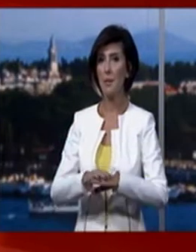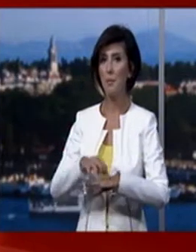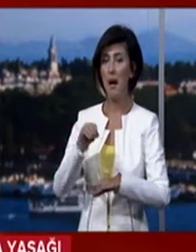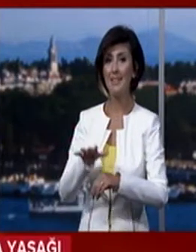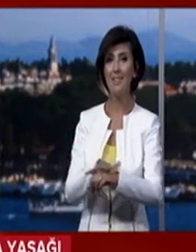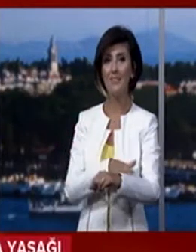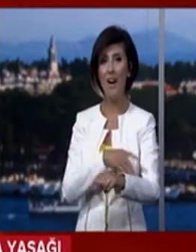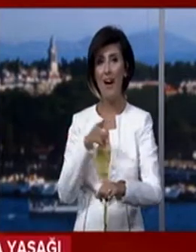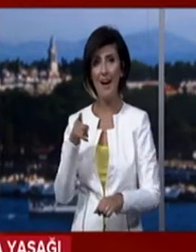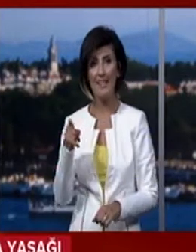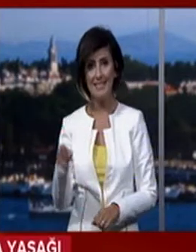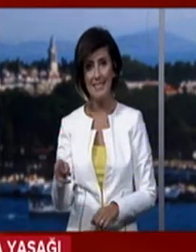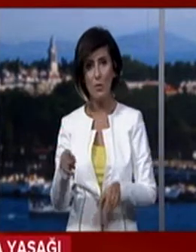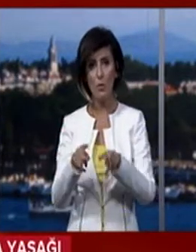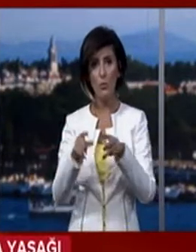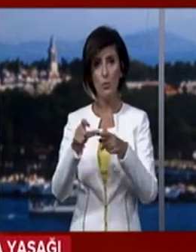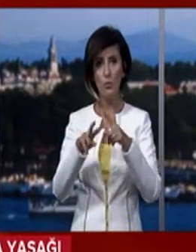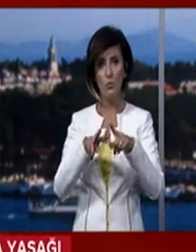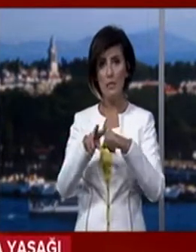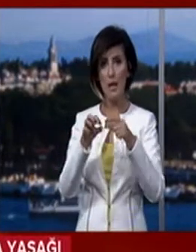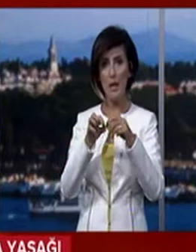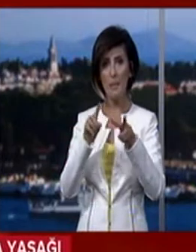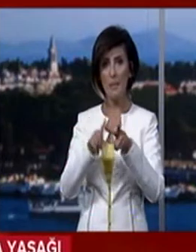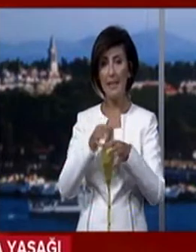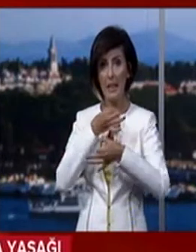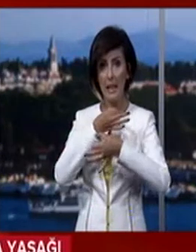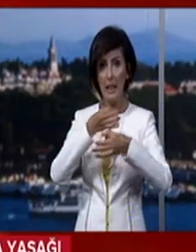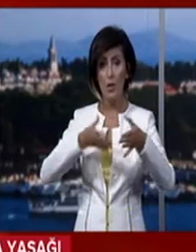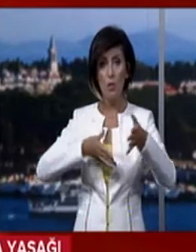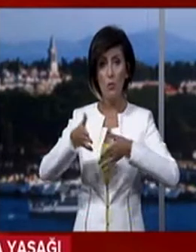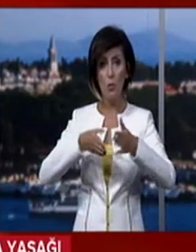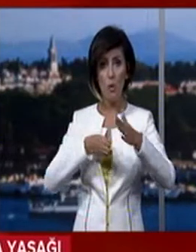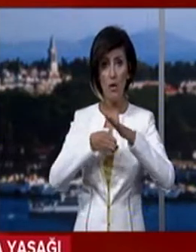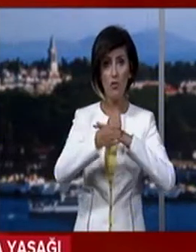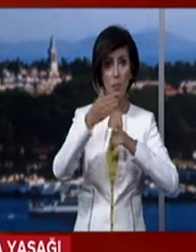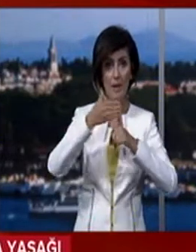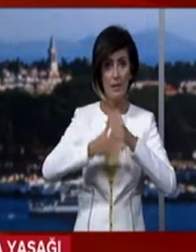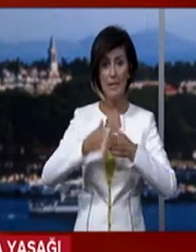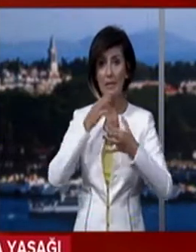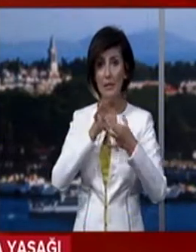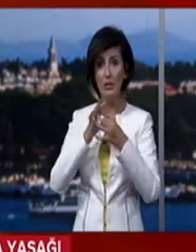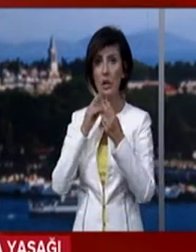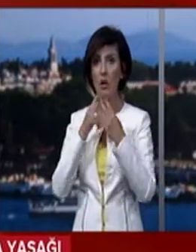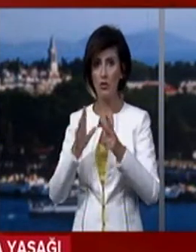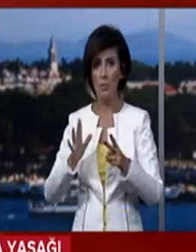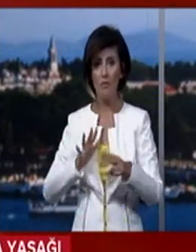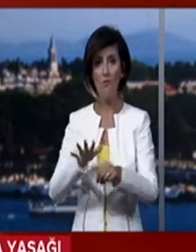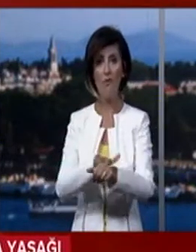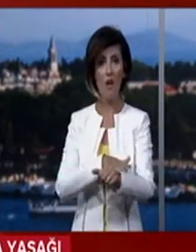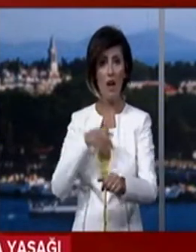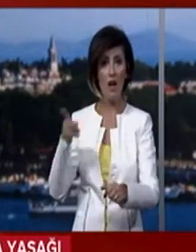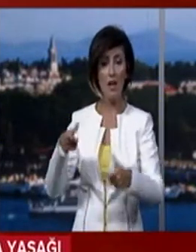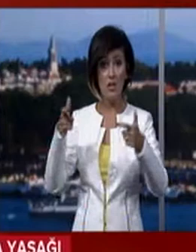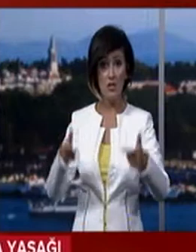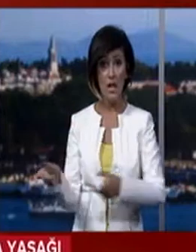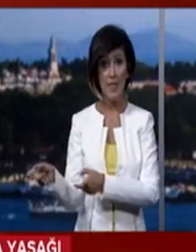Mardin Valisi Ömer Faruk Koçak'tan Nusaybin'de ilan edilen sokağa çıkma yasağına ilişkin açıklama geldi. Vali Koçak,